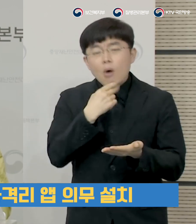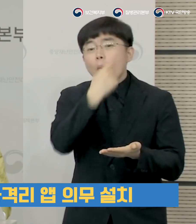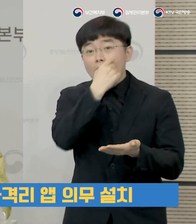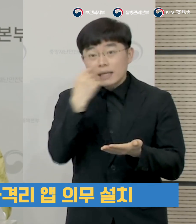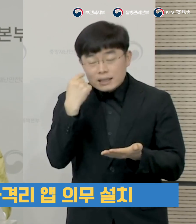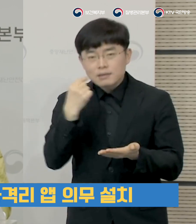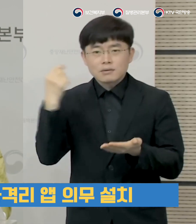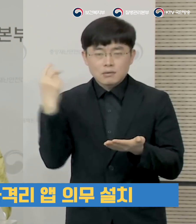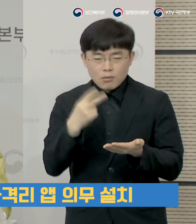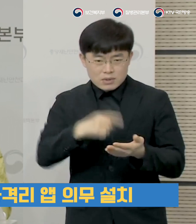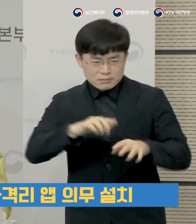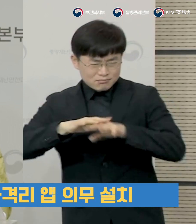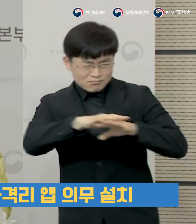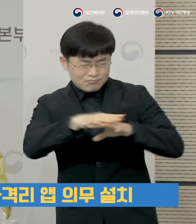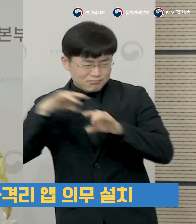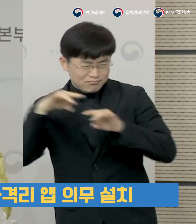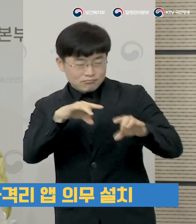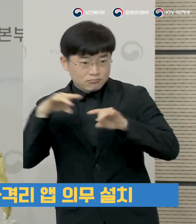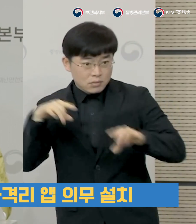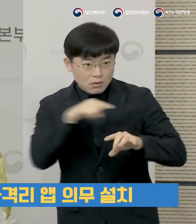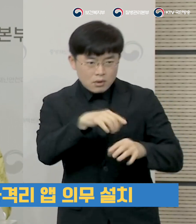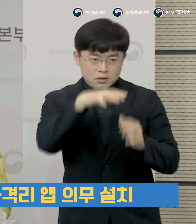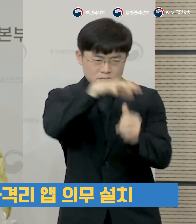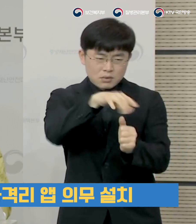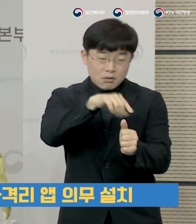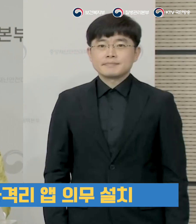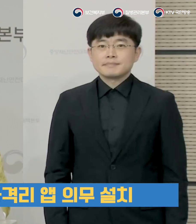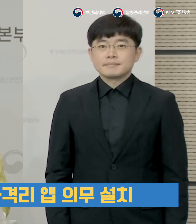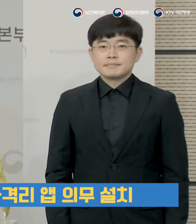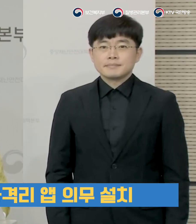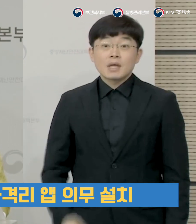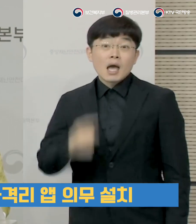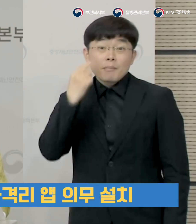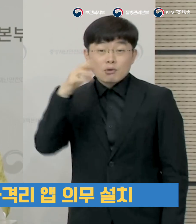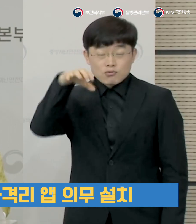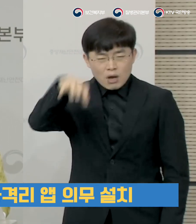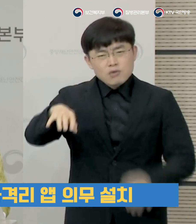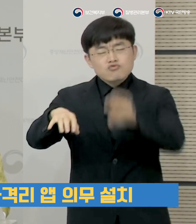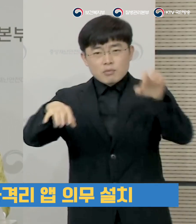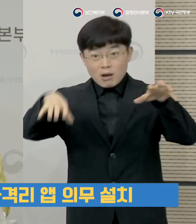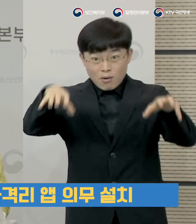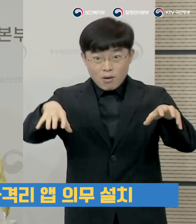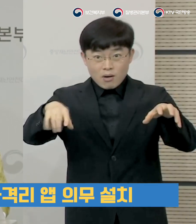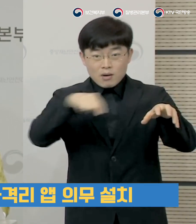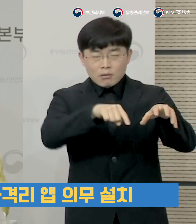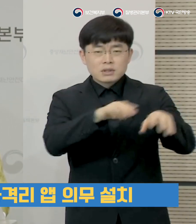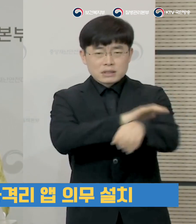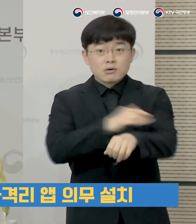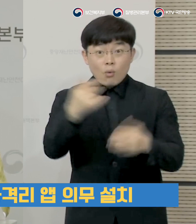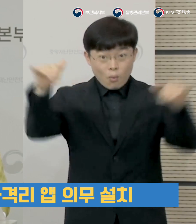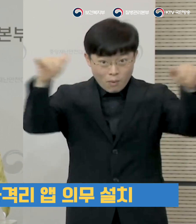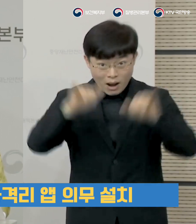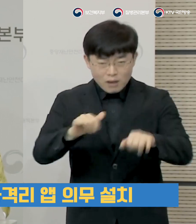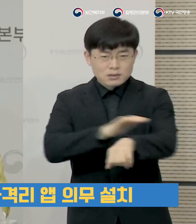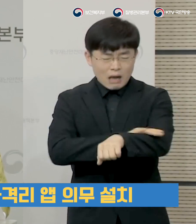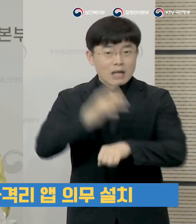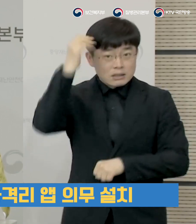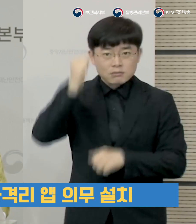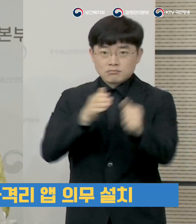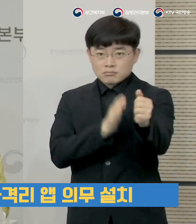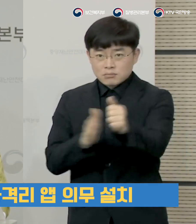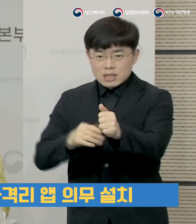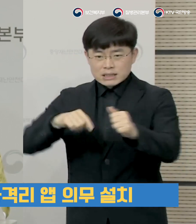위치 확인을 통해 격리 수칙 준수 여부를 확인하게 됩니다. 미국과 유럽 입국자는 모두 이 점을 유의하여